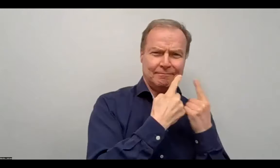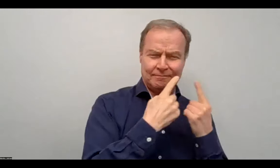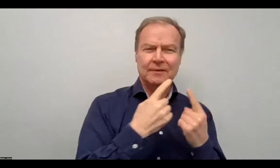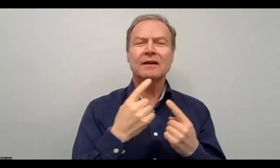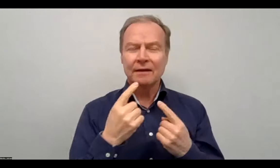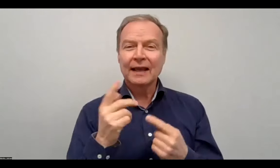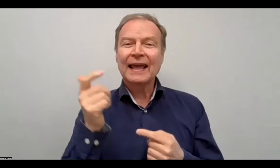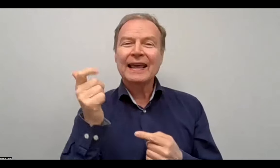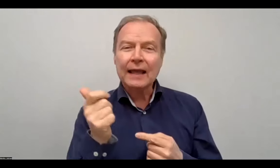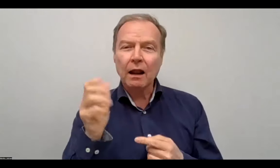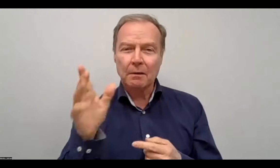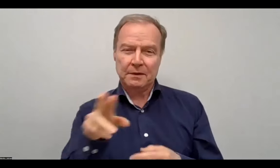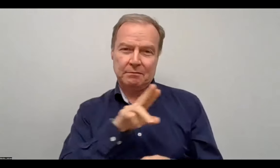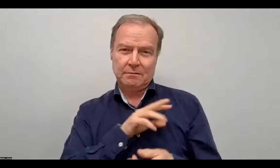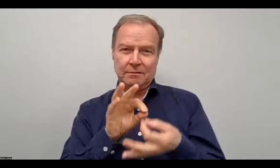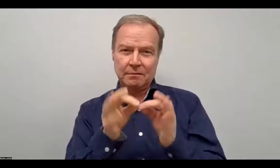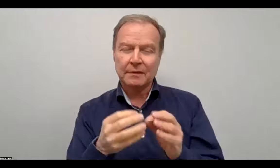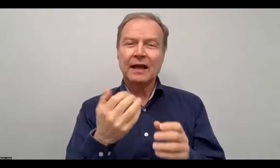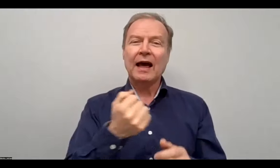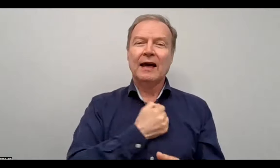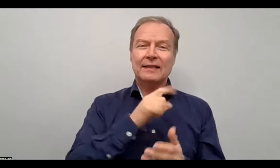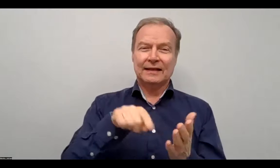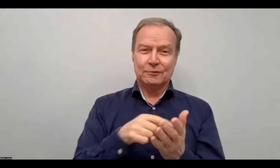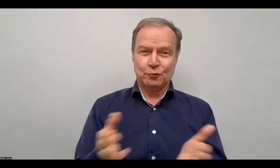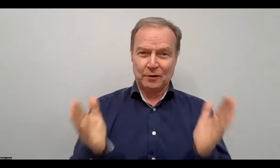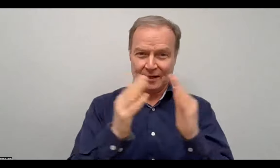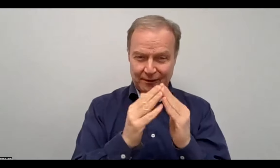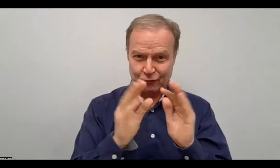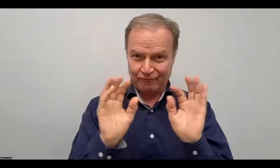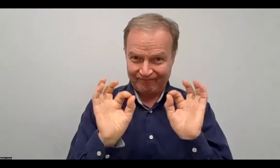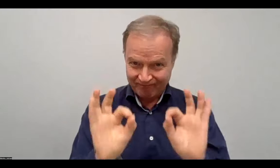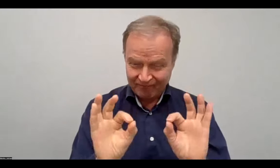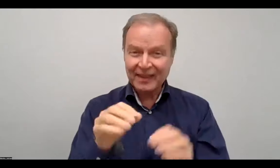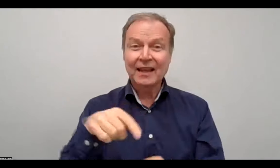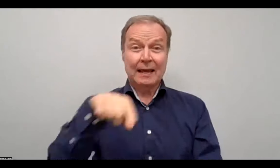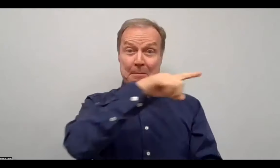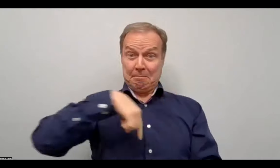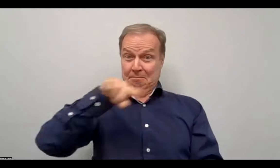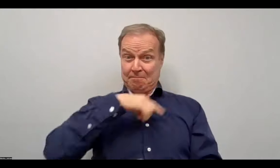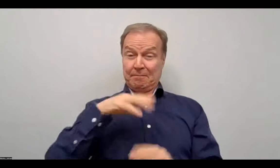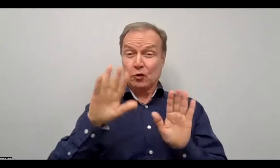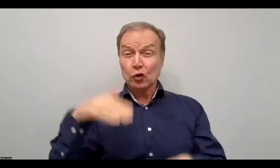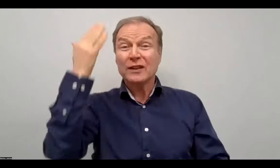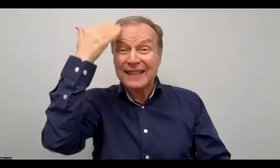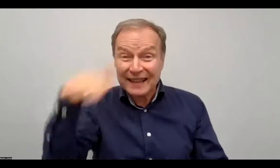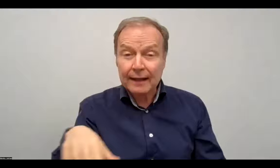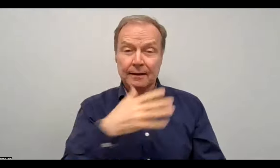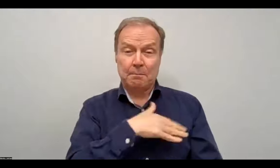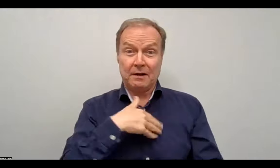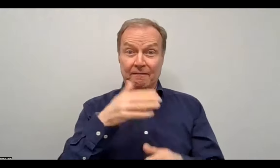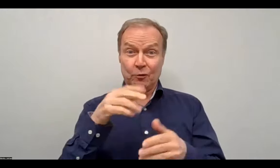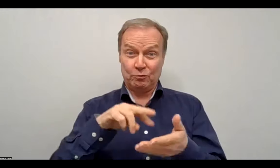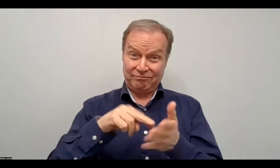Sitten Kelan edustaja Tuomas Sola on vastannut tästä hätäkeskuslaitoksen kanssa